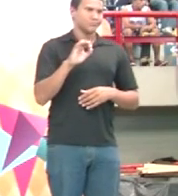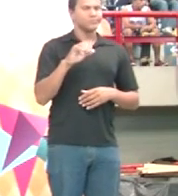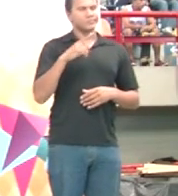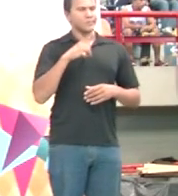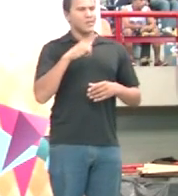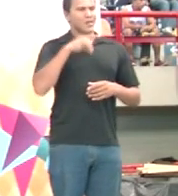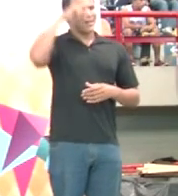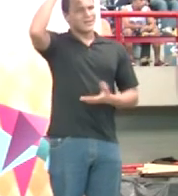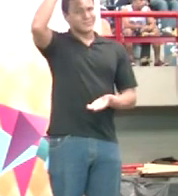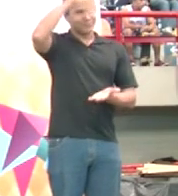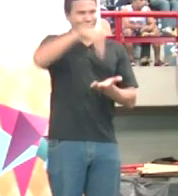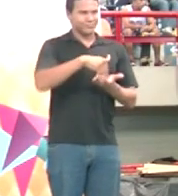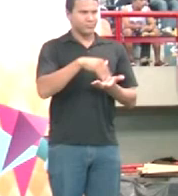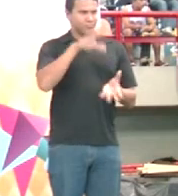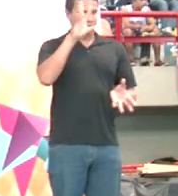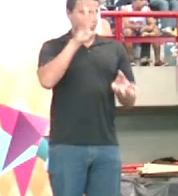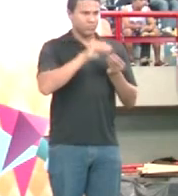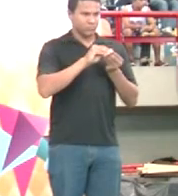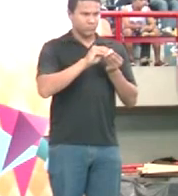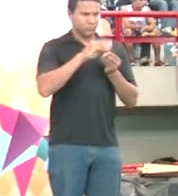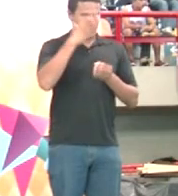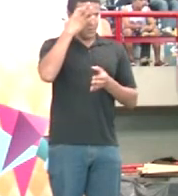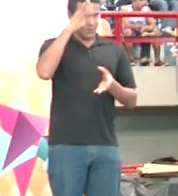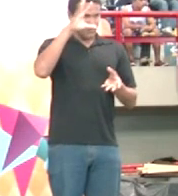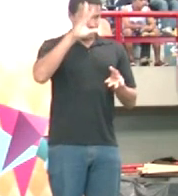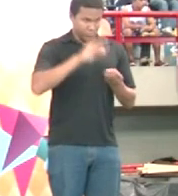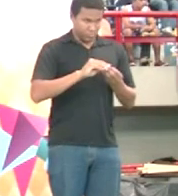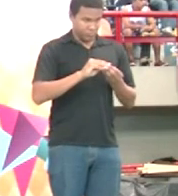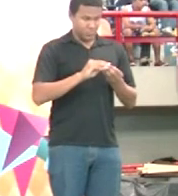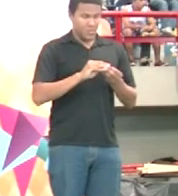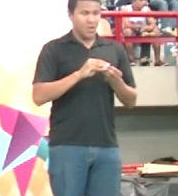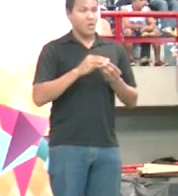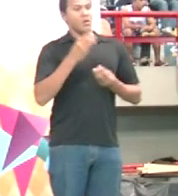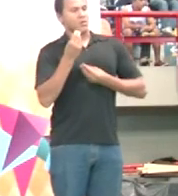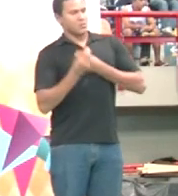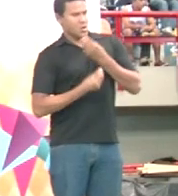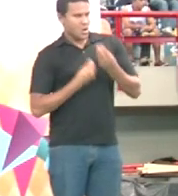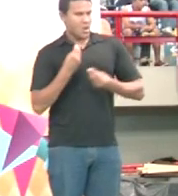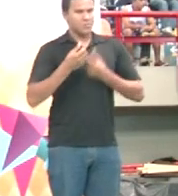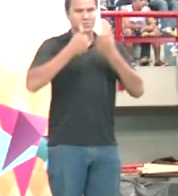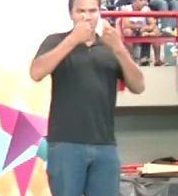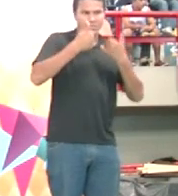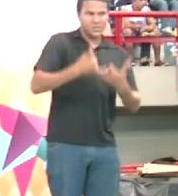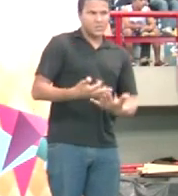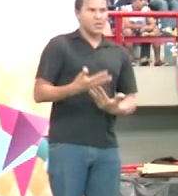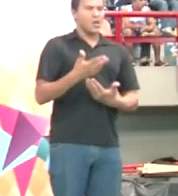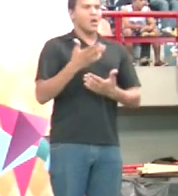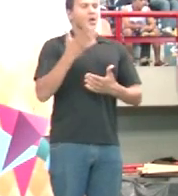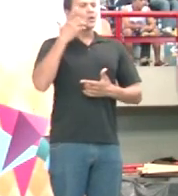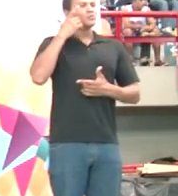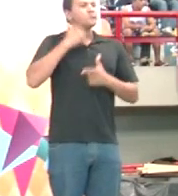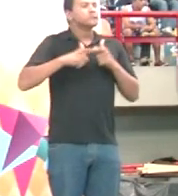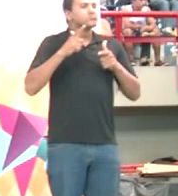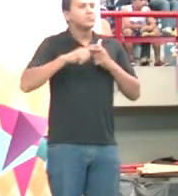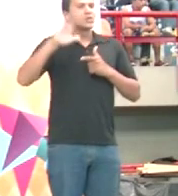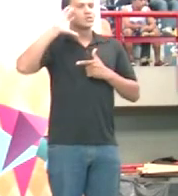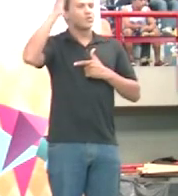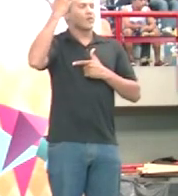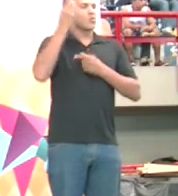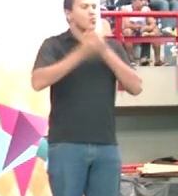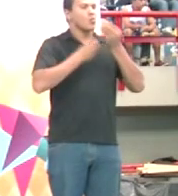vai dizer isso aí. Como é que o governo vai resolver esse problema de incentivar os alunos